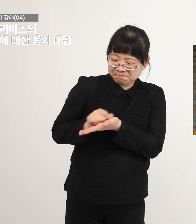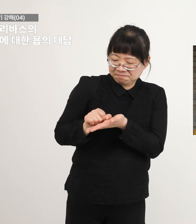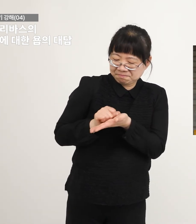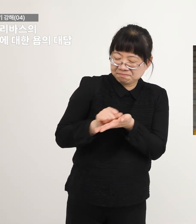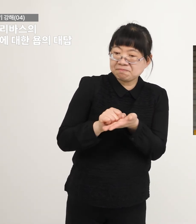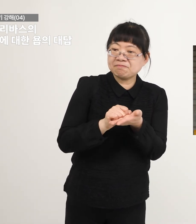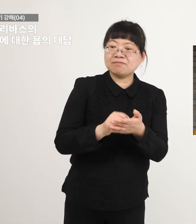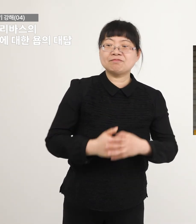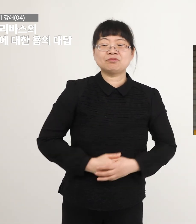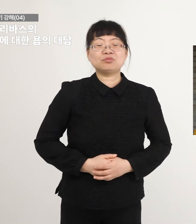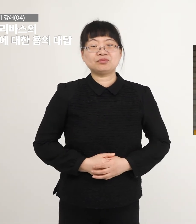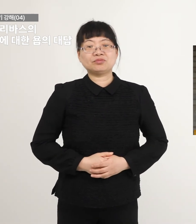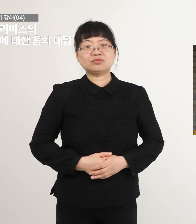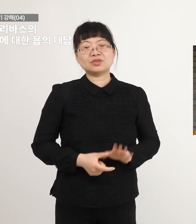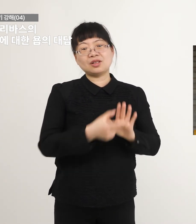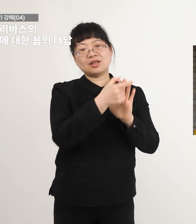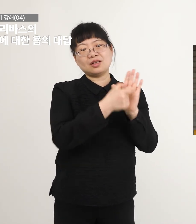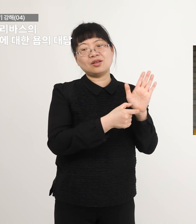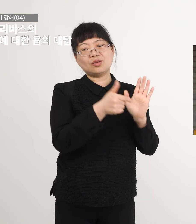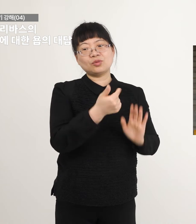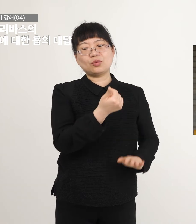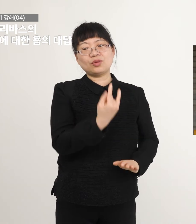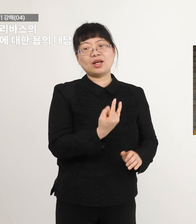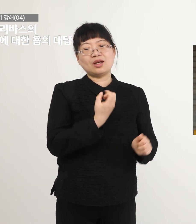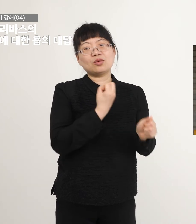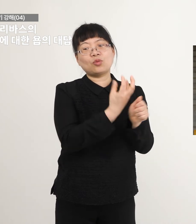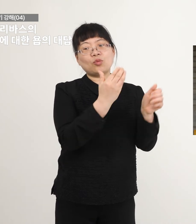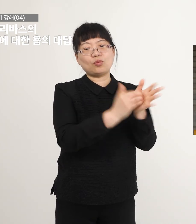그래서 노예 고소를 한 겁니다.